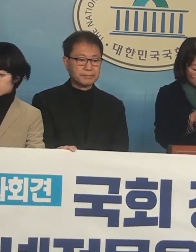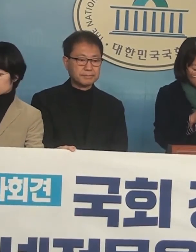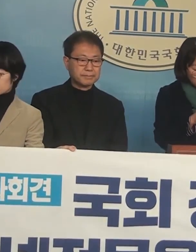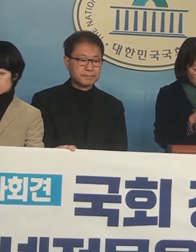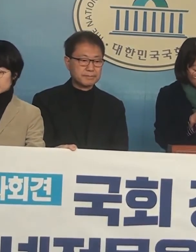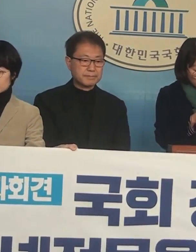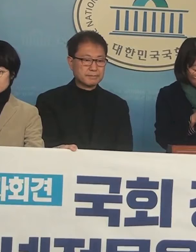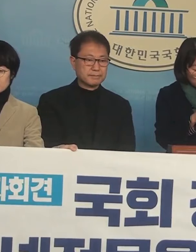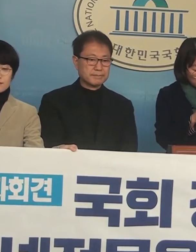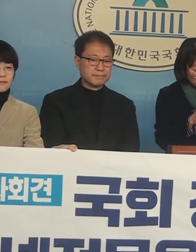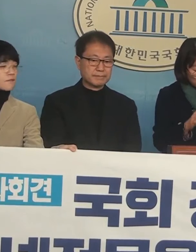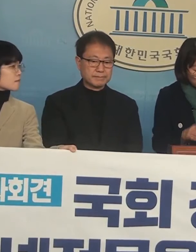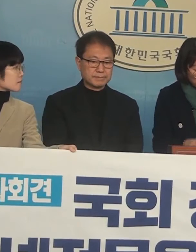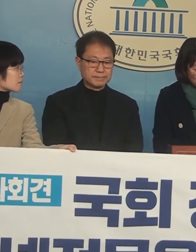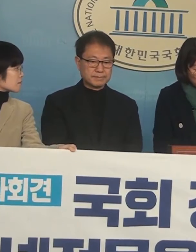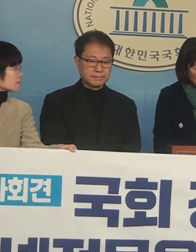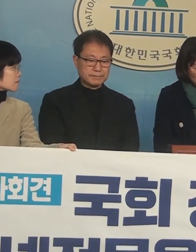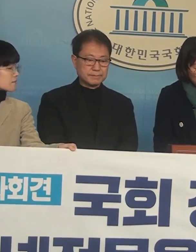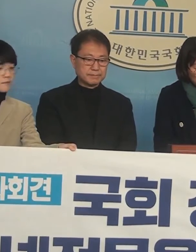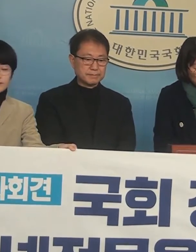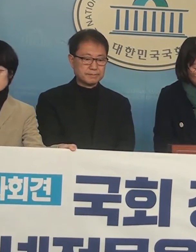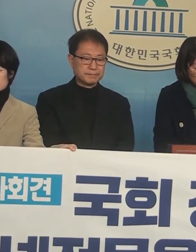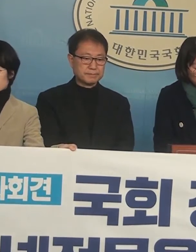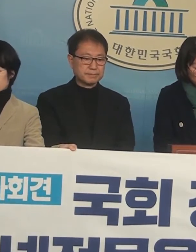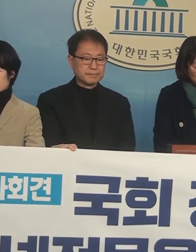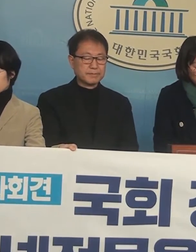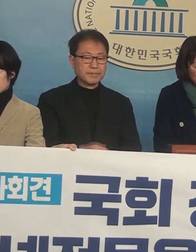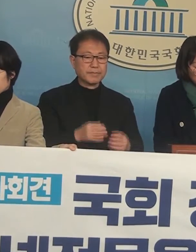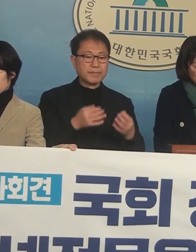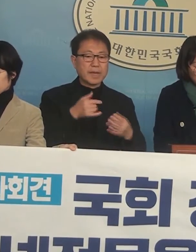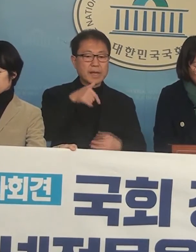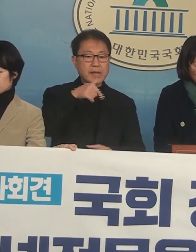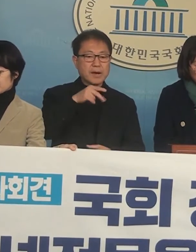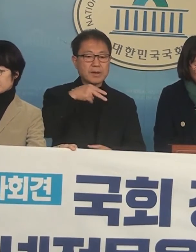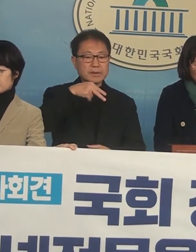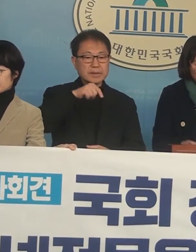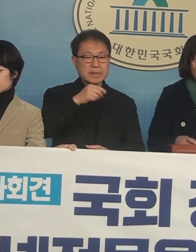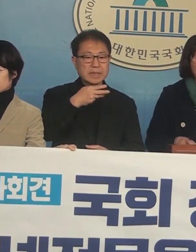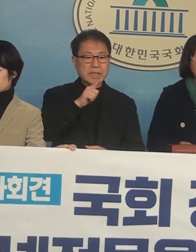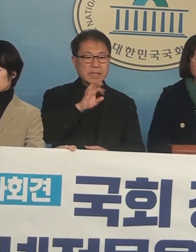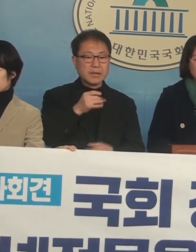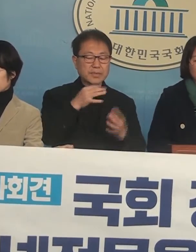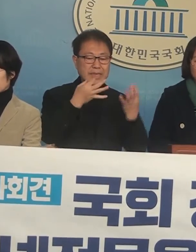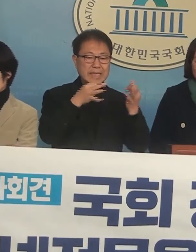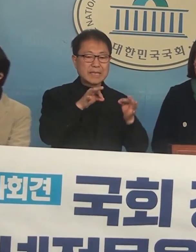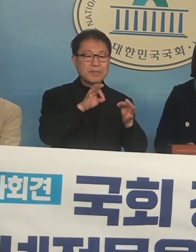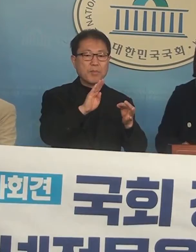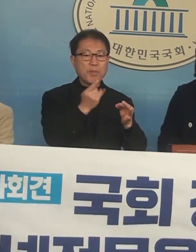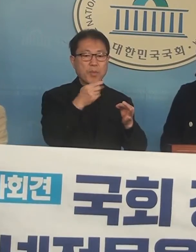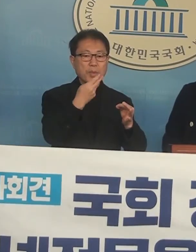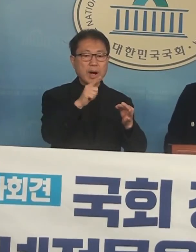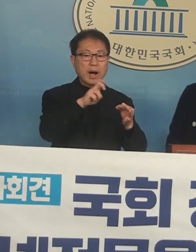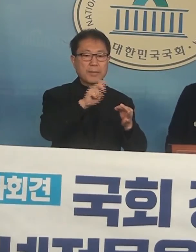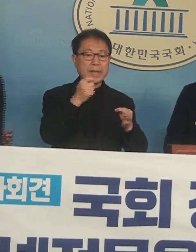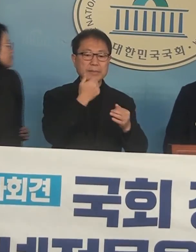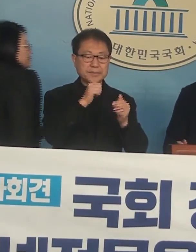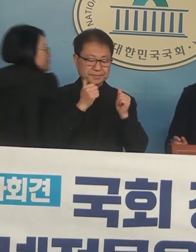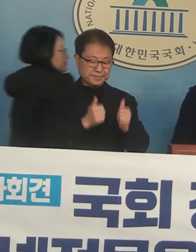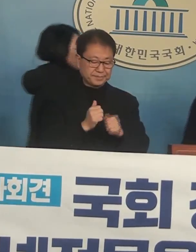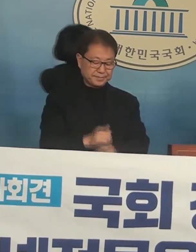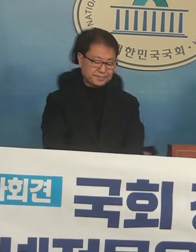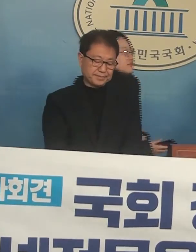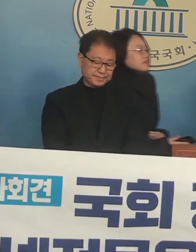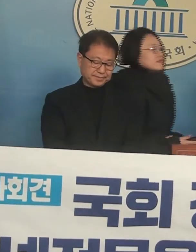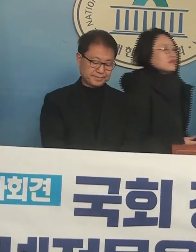네, 변호사 한 분 더 모시겠습니다. 경실련 소비자정의센터 운영위원 김보람의 변호사 모시겠습니다.